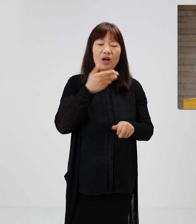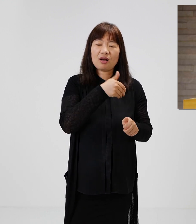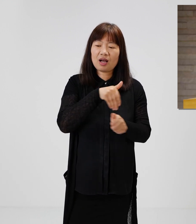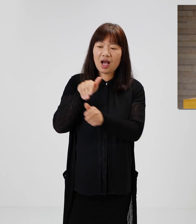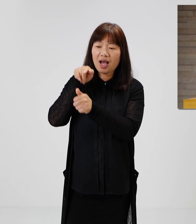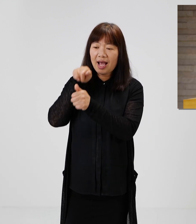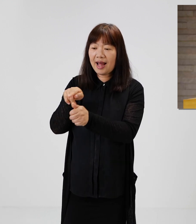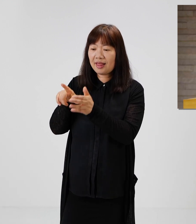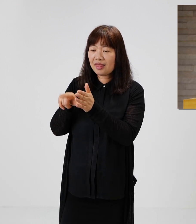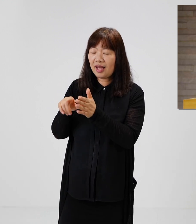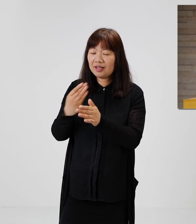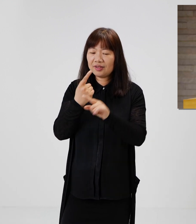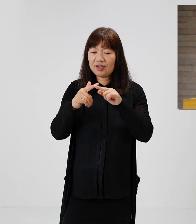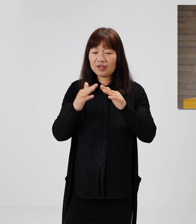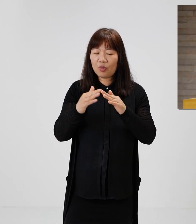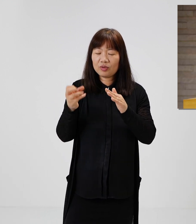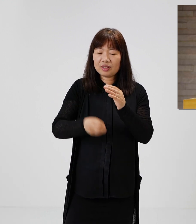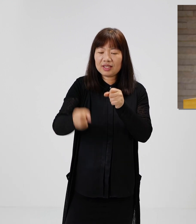성전 재건의 역사는